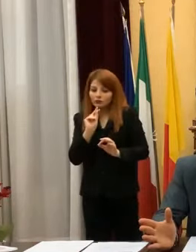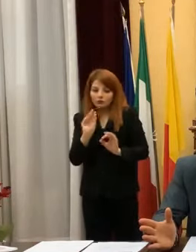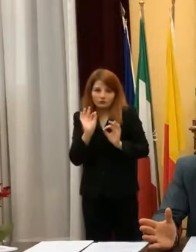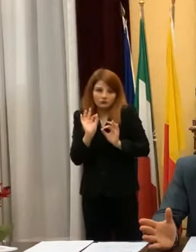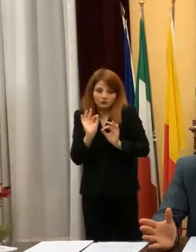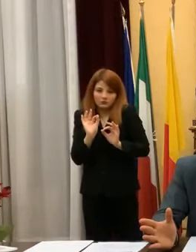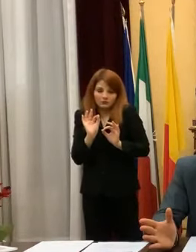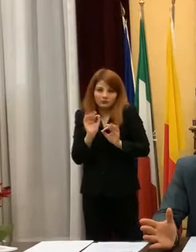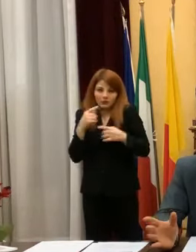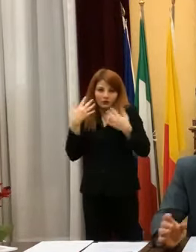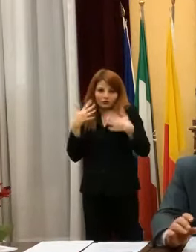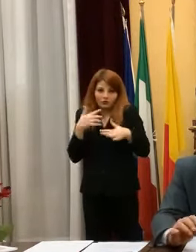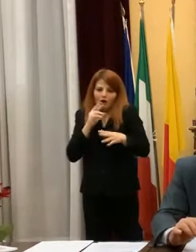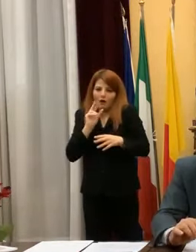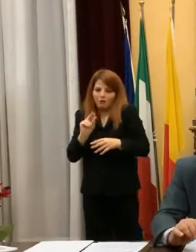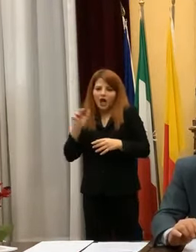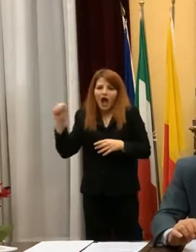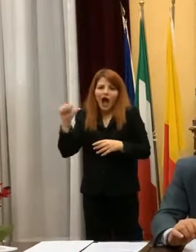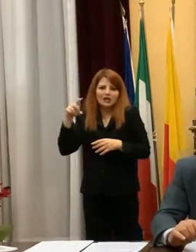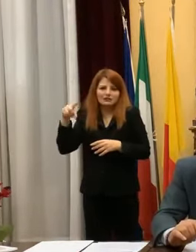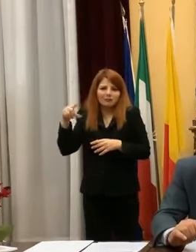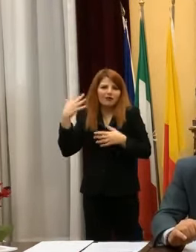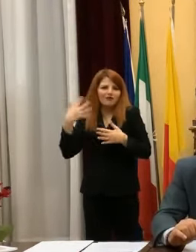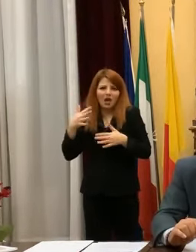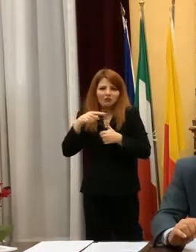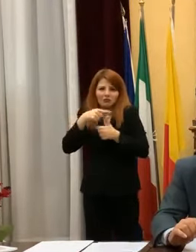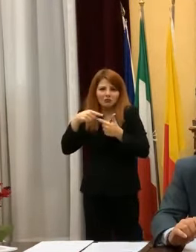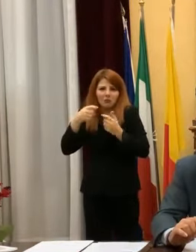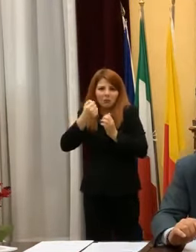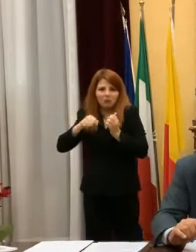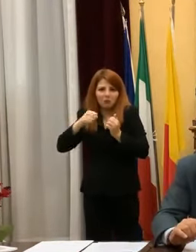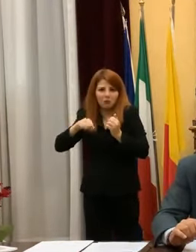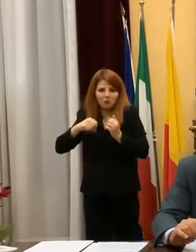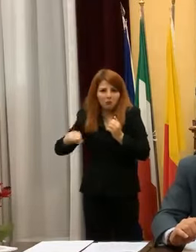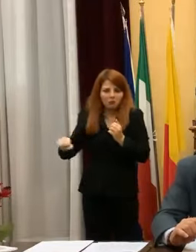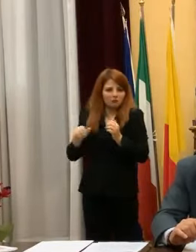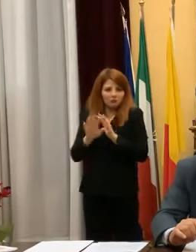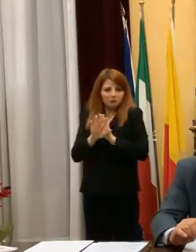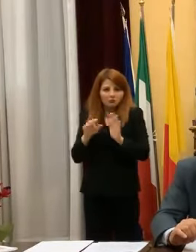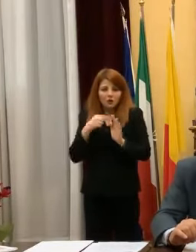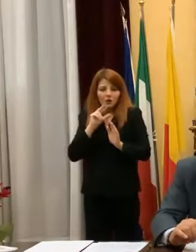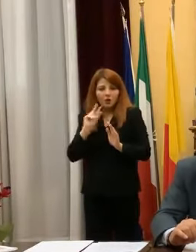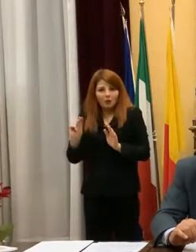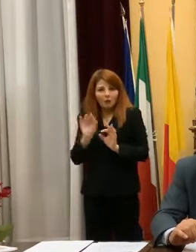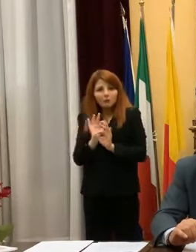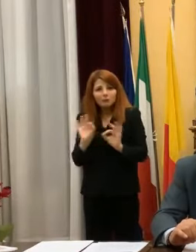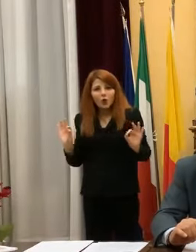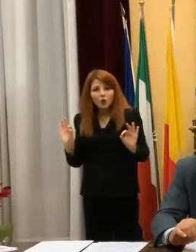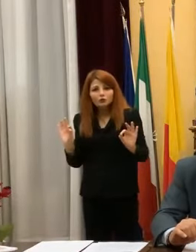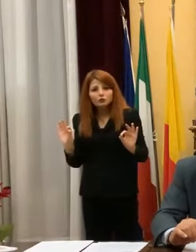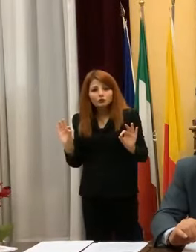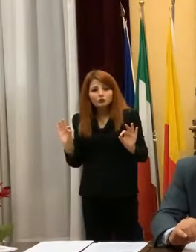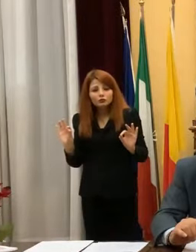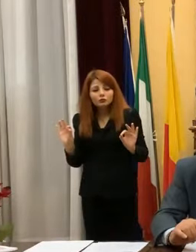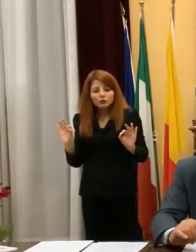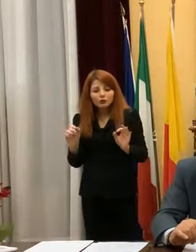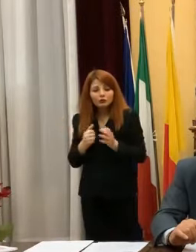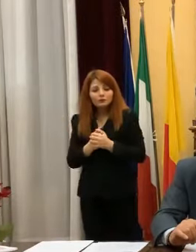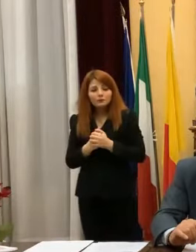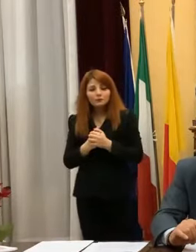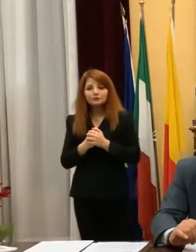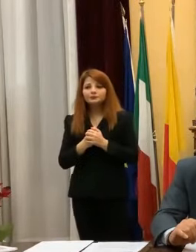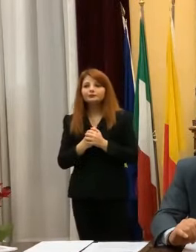come vi ho accennato, il direttore generale del Policlinico, il bocconiano Peppe Laganga, persona molto in